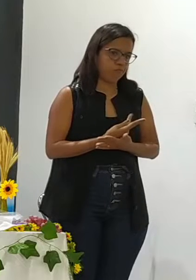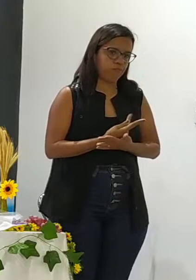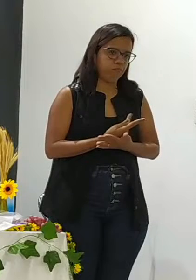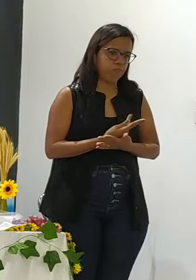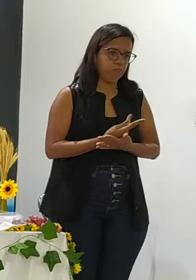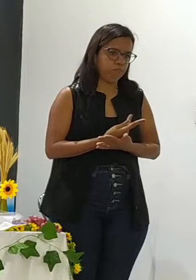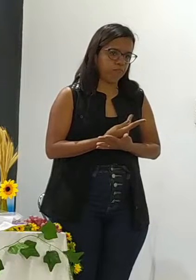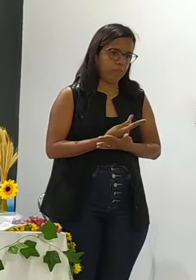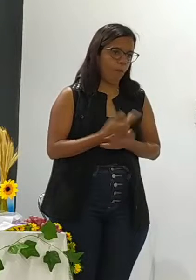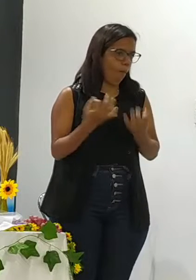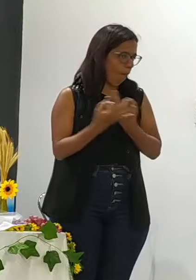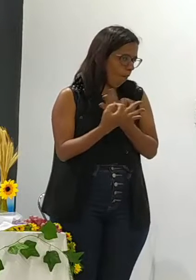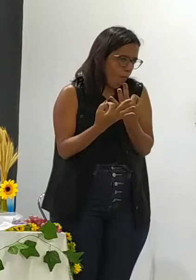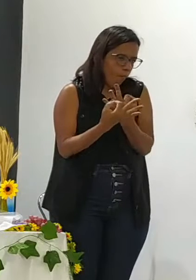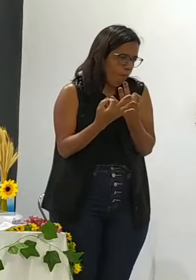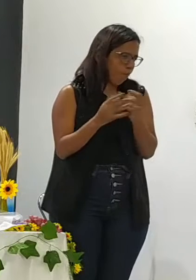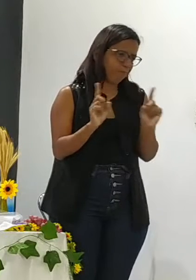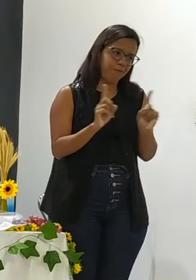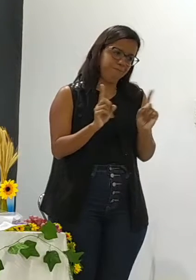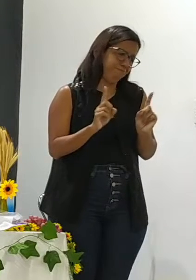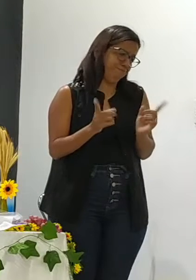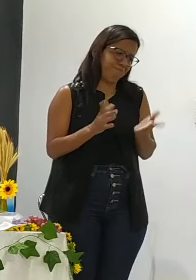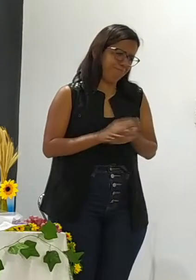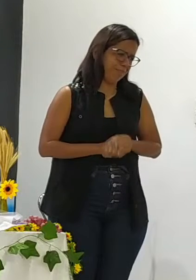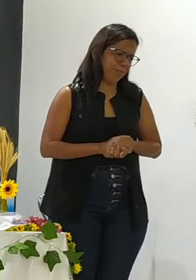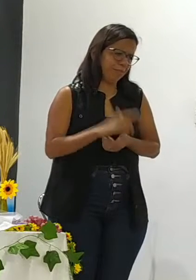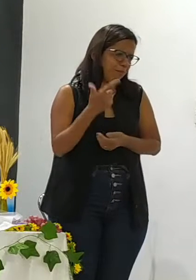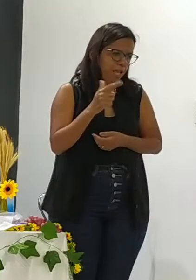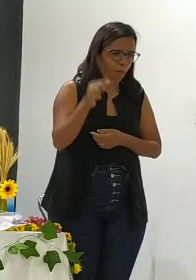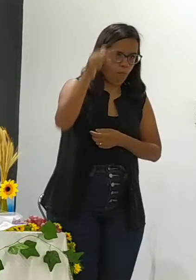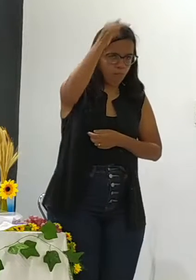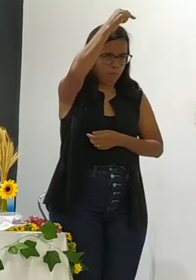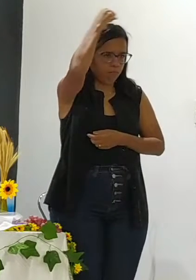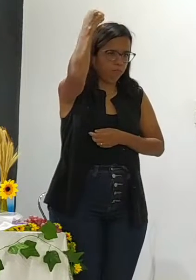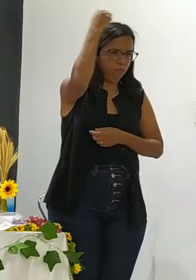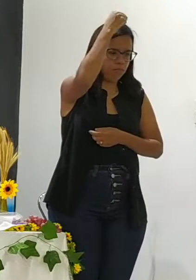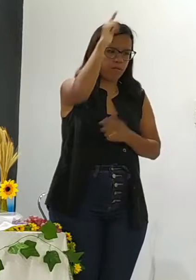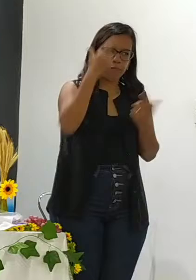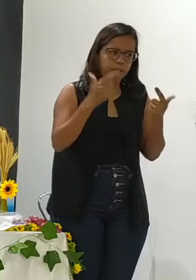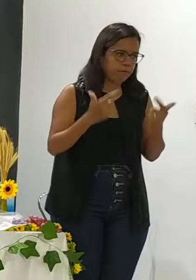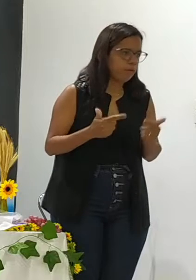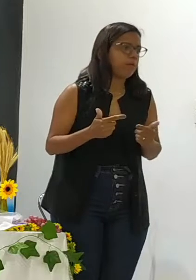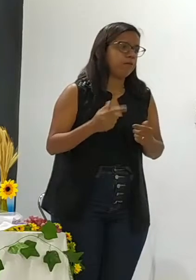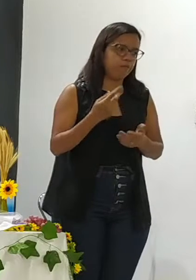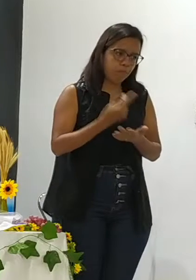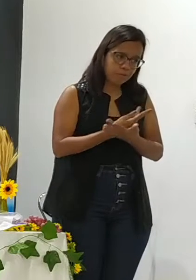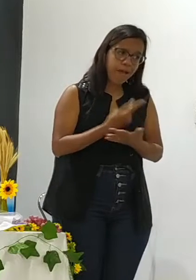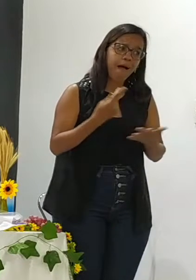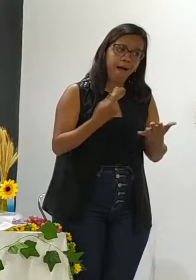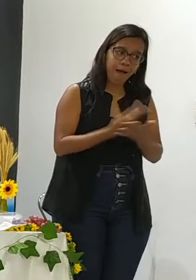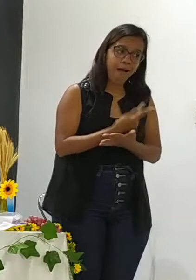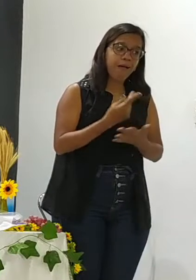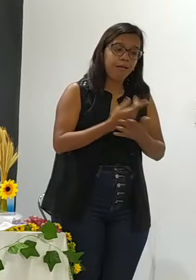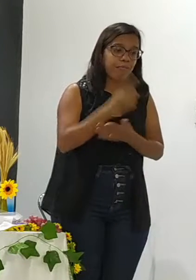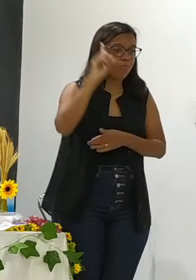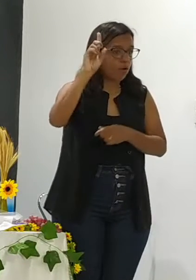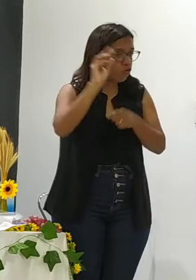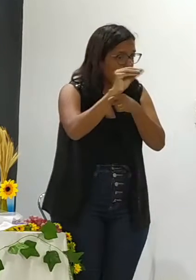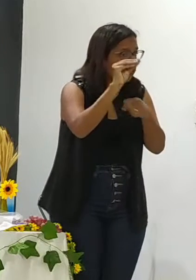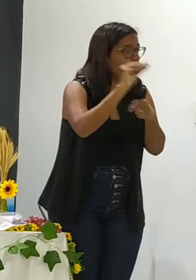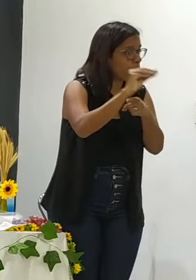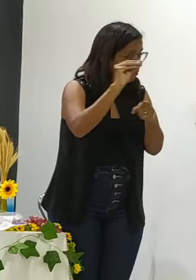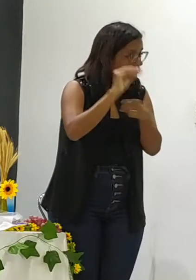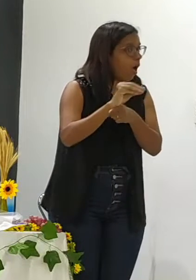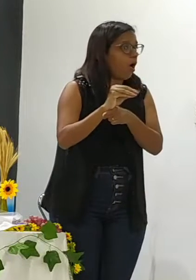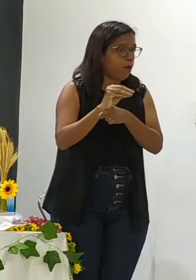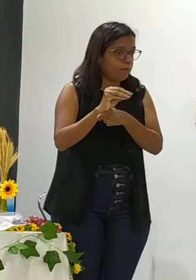irmãos, perfeitinhos. Não tem ninguém santinho aqui. Nós vamos cometer nossos erros e Deus vai tratar de nós, desde